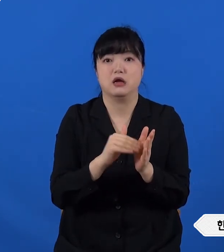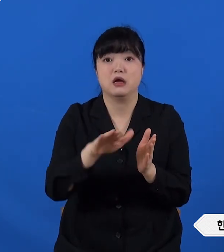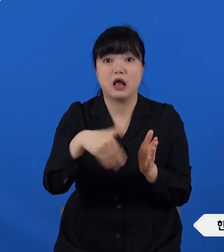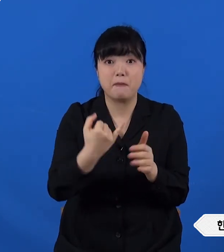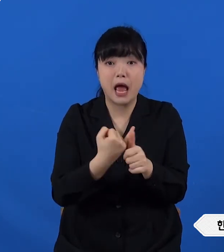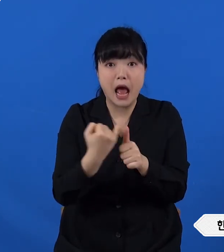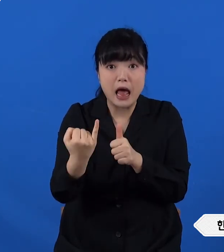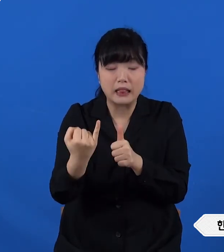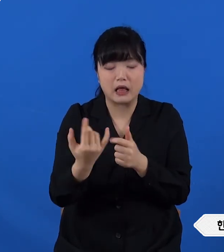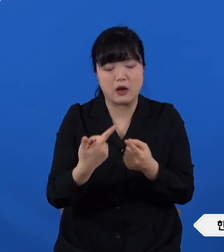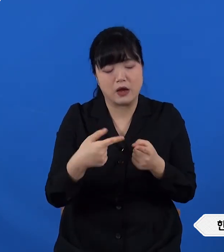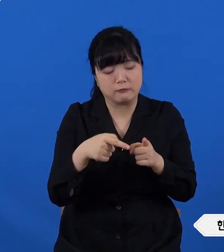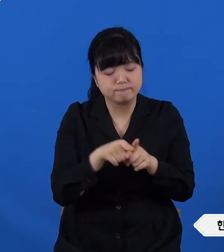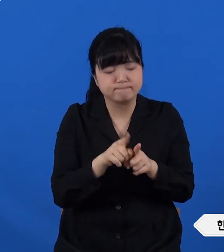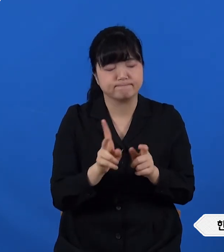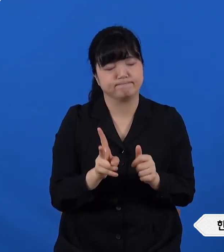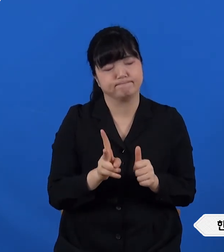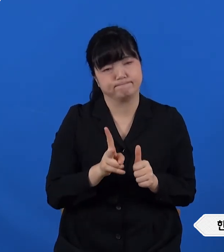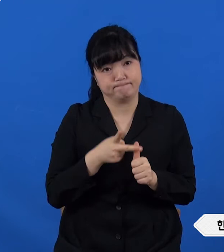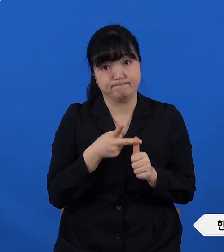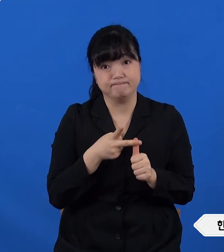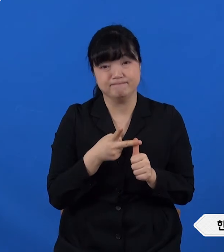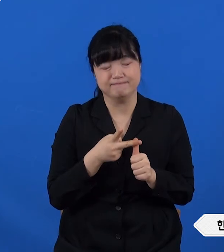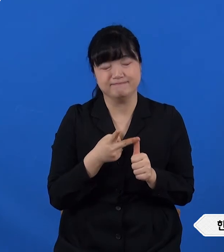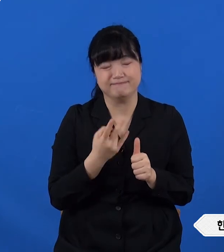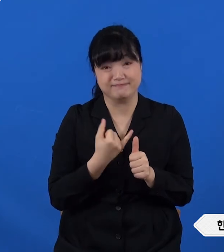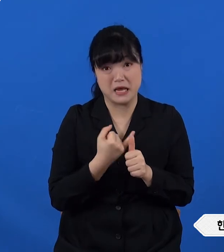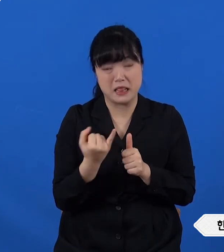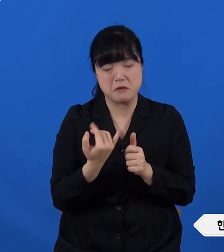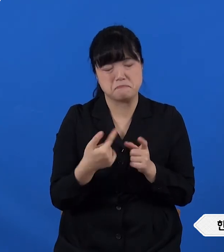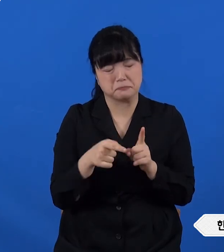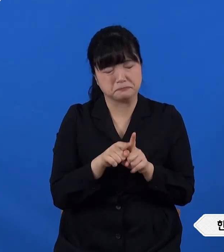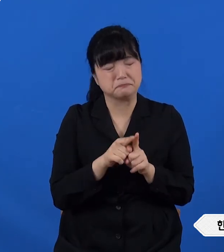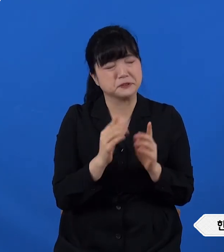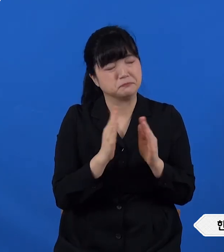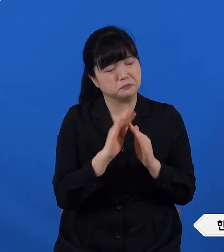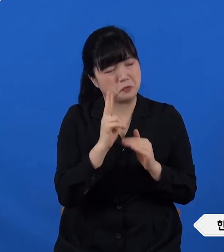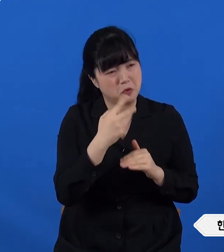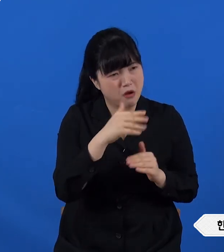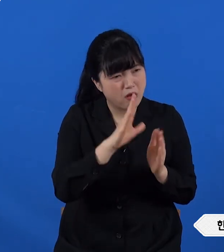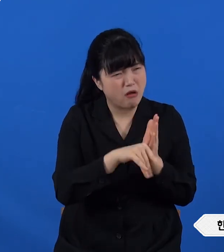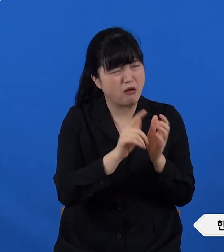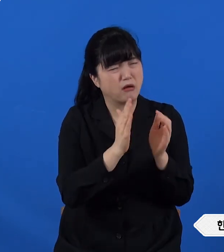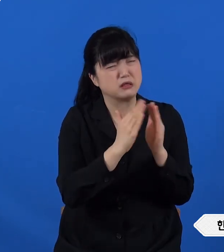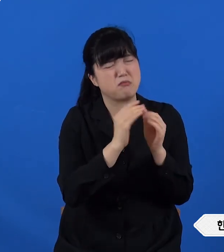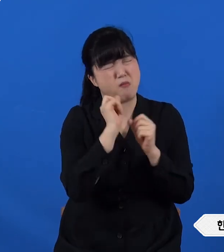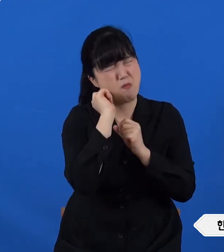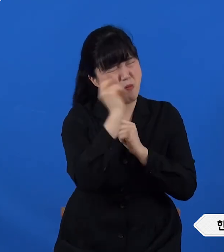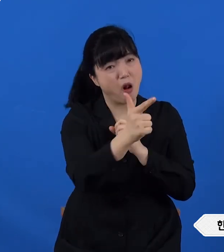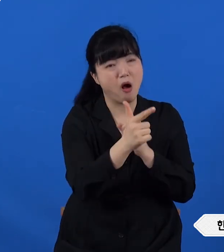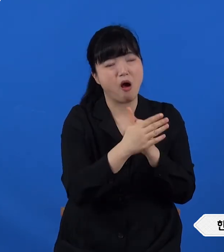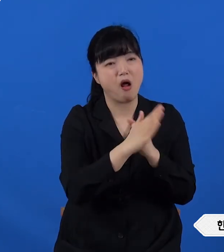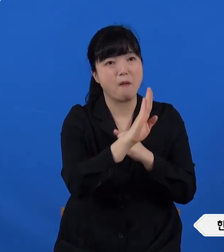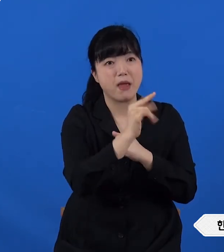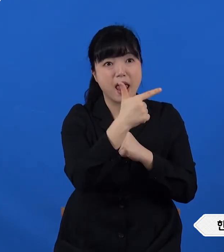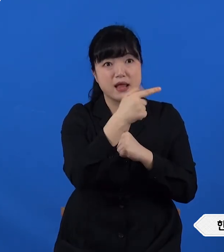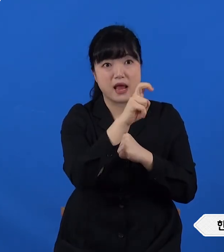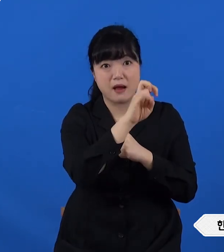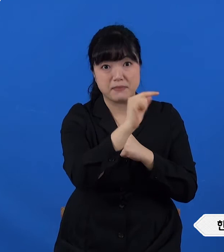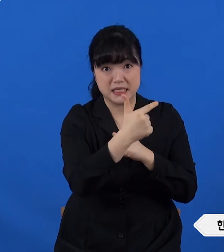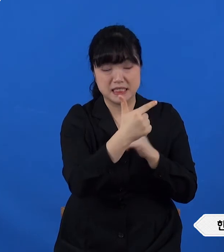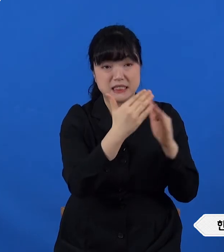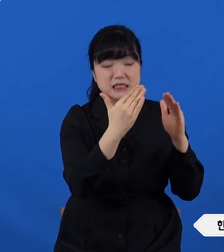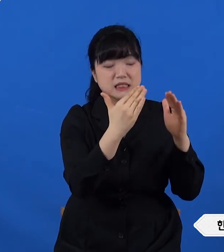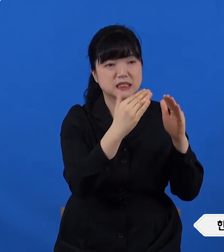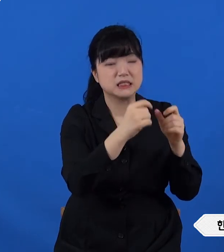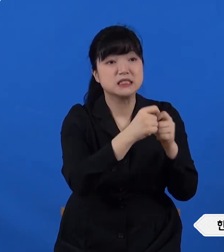아내를 데리고 첩을 데리고 집으로 돌아가는데, 먼 길인지라 베냐민 사람이 사는